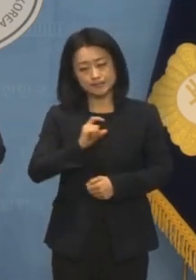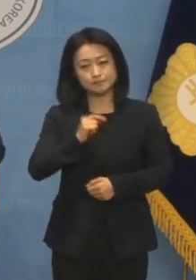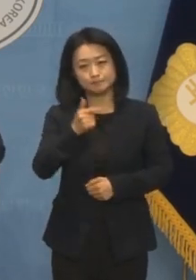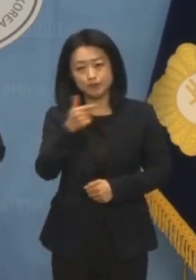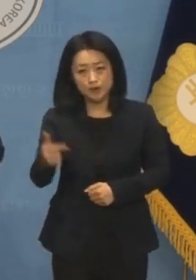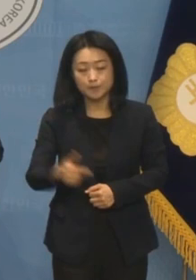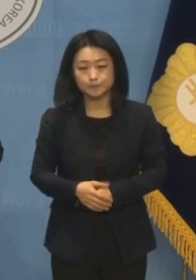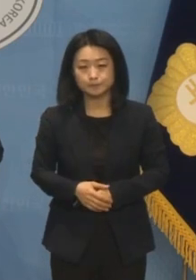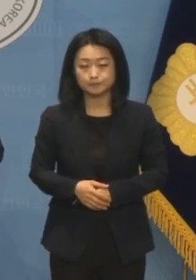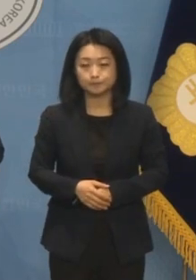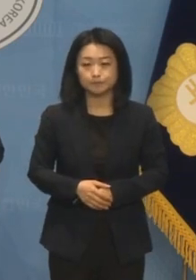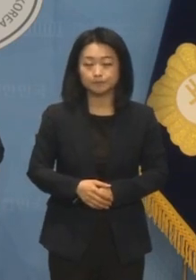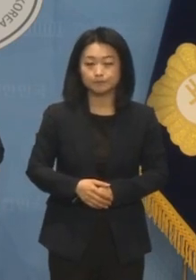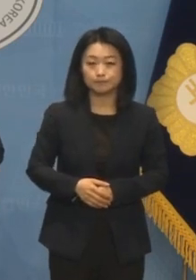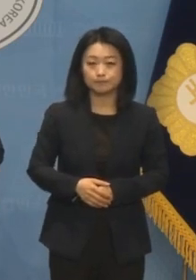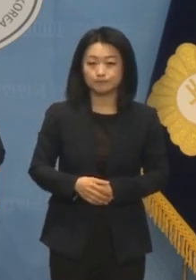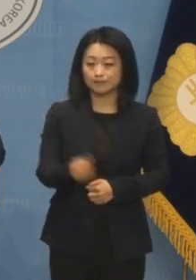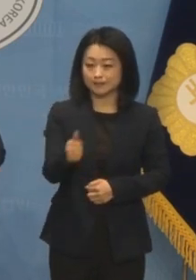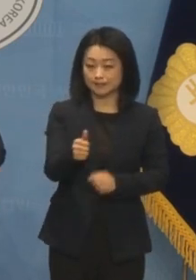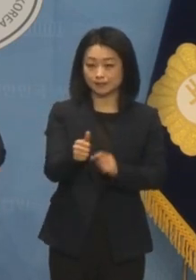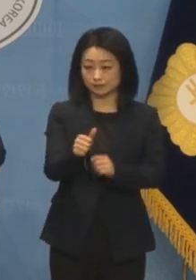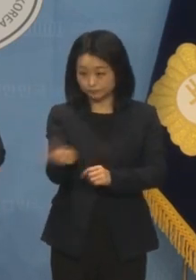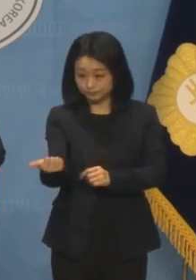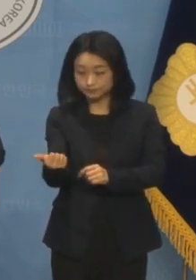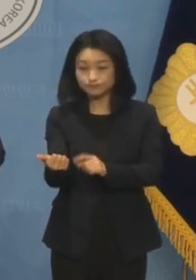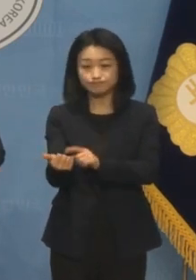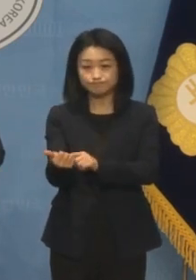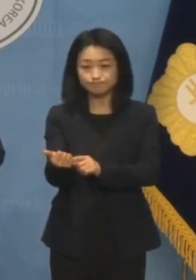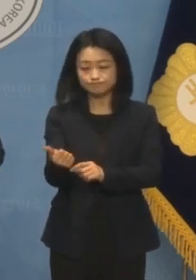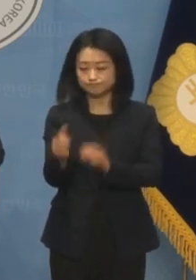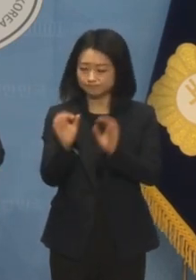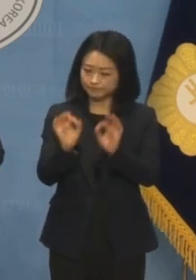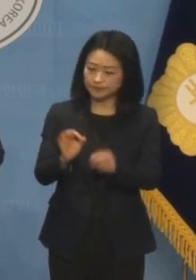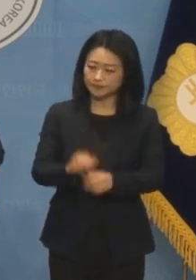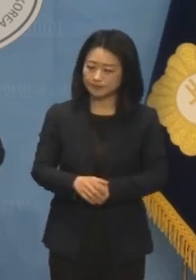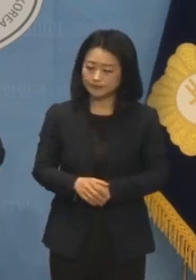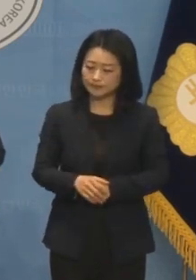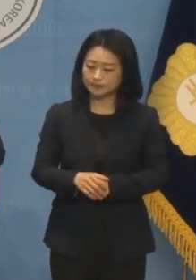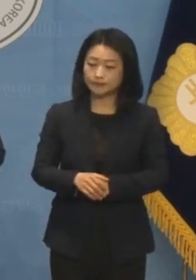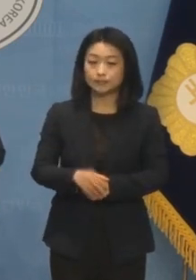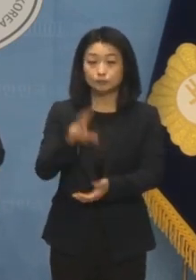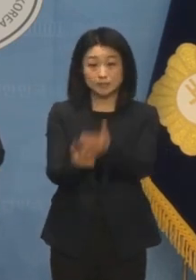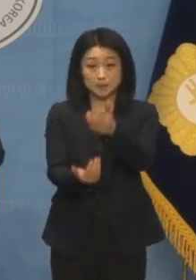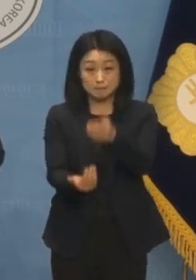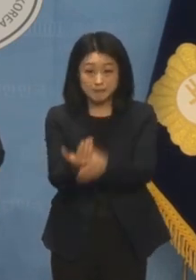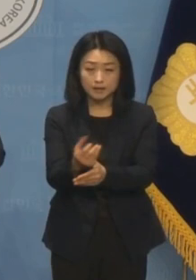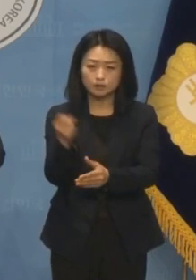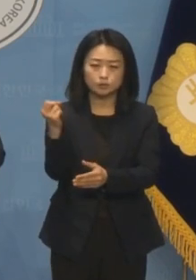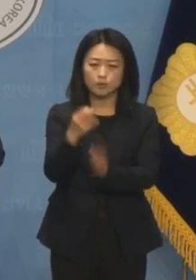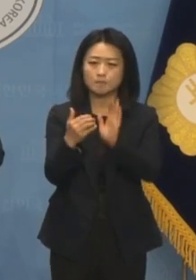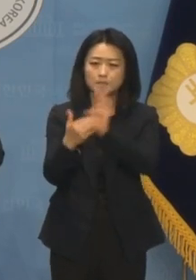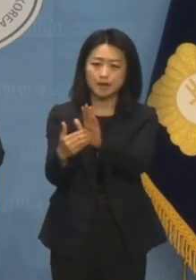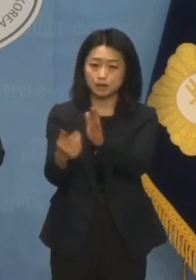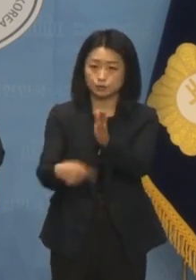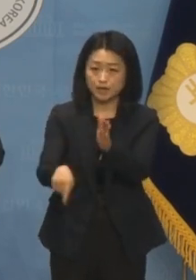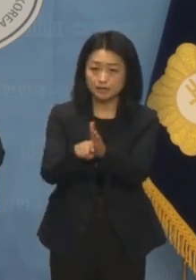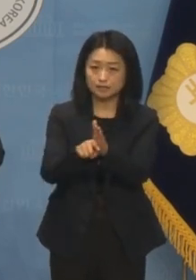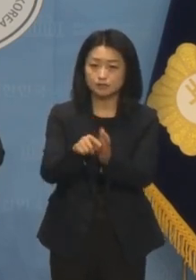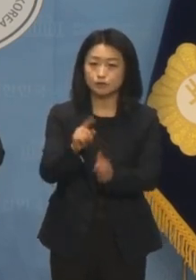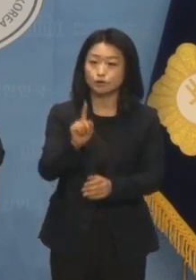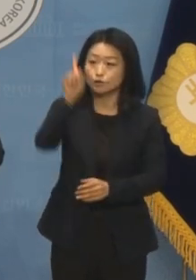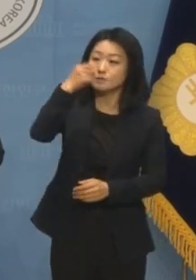고 최수근 상병을 지키지 못했다면 안타까운 사고의 재발 방지를 위해 당시